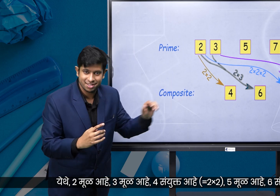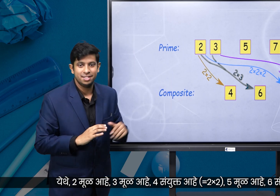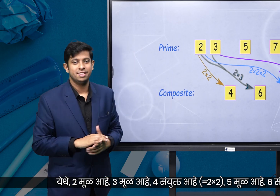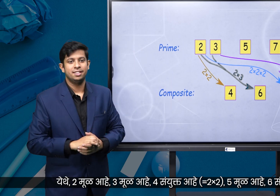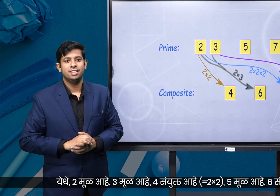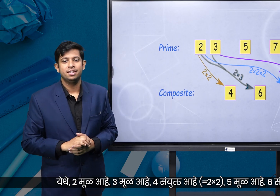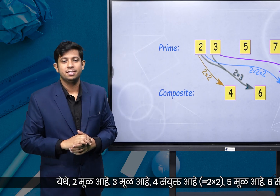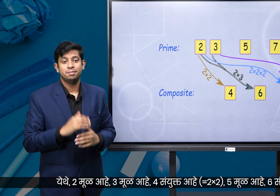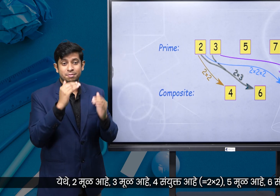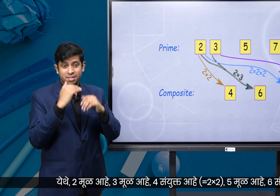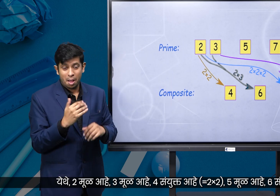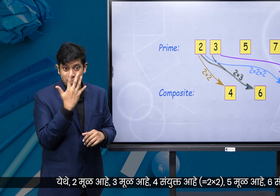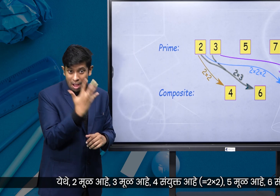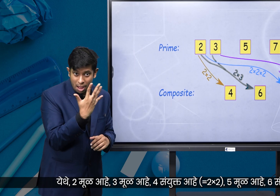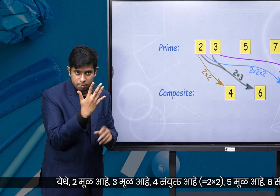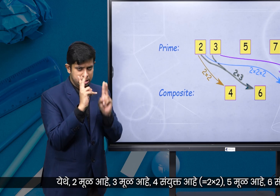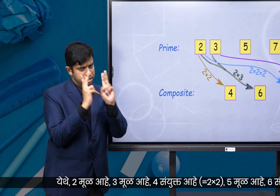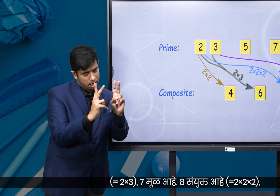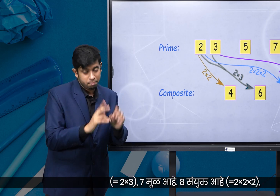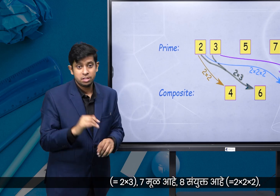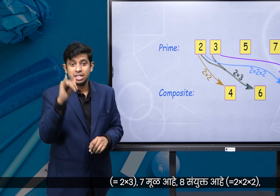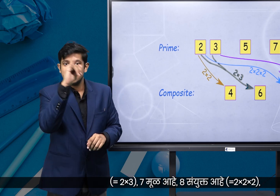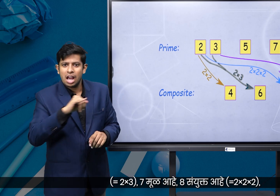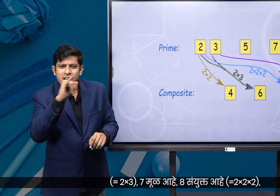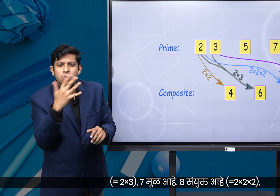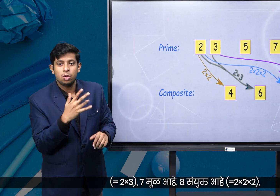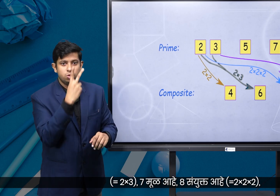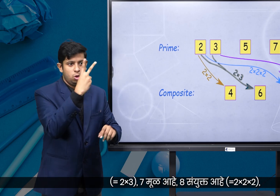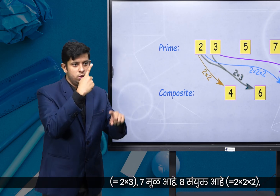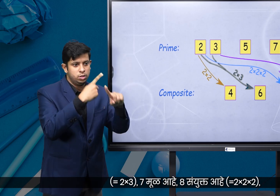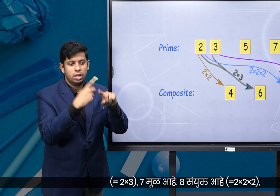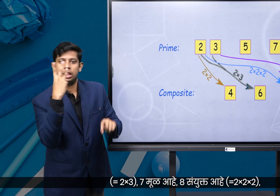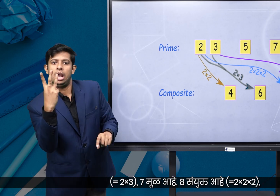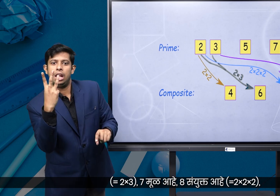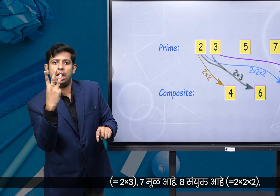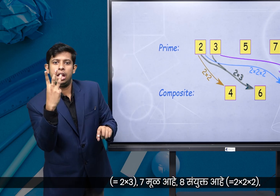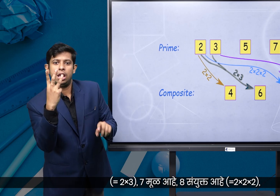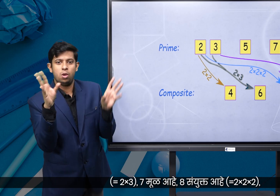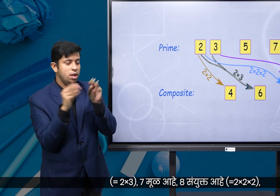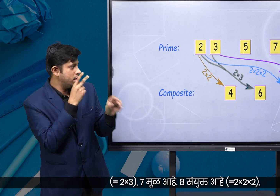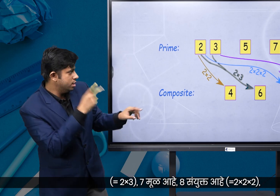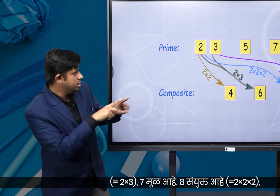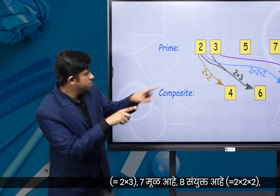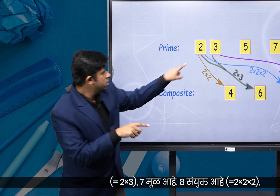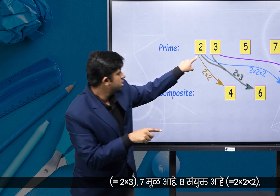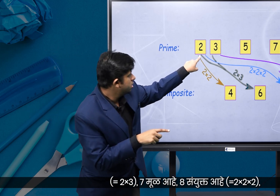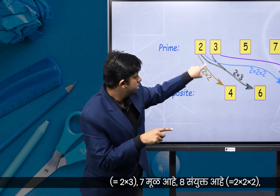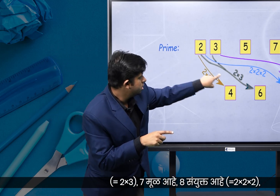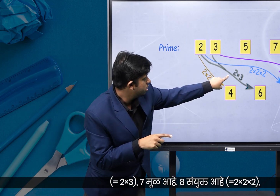आहे, 6 संयुक्त आहे बरोबर 2 गुणिले 3, 7 मूळ आहे, 8 संयुक्त आहे